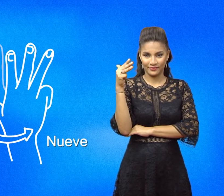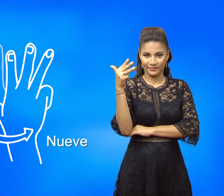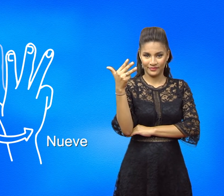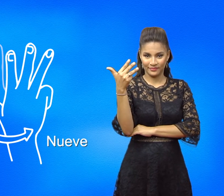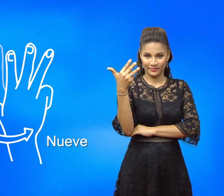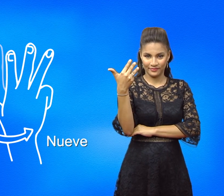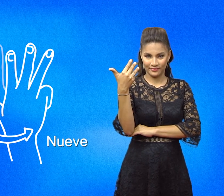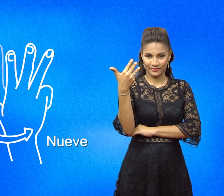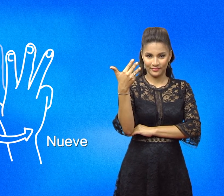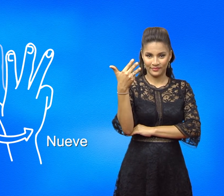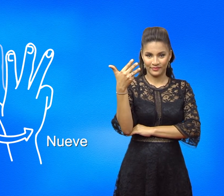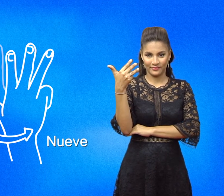9